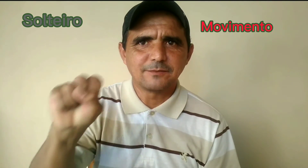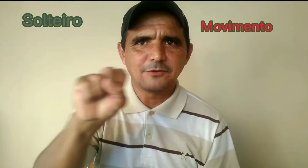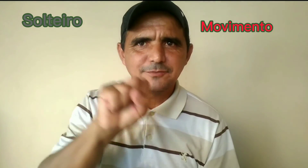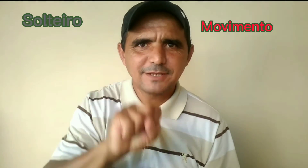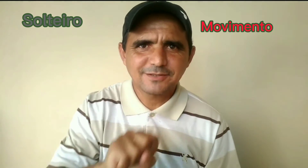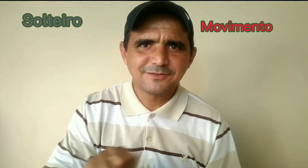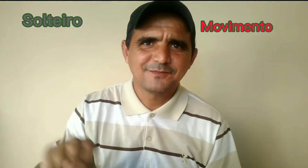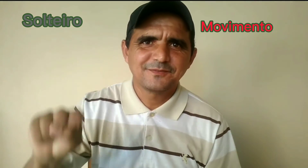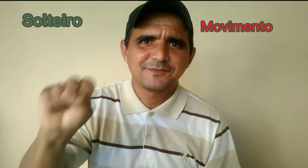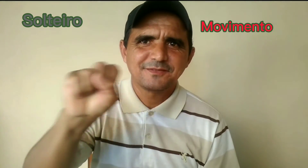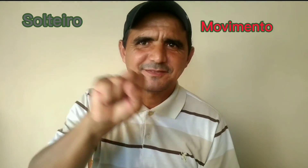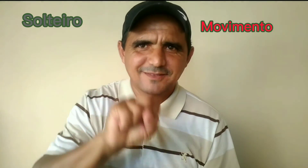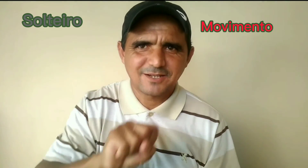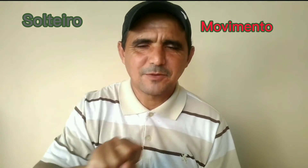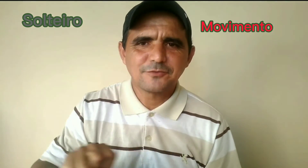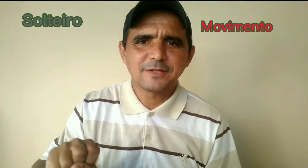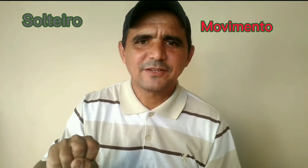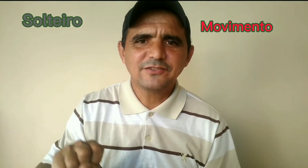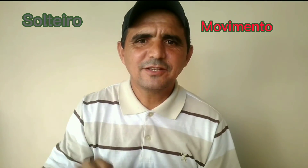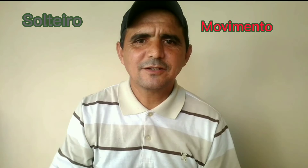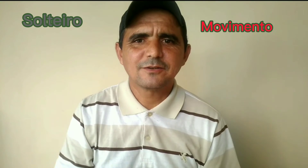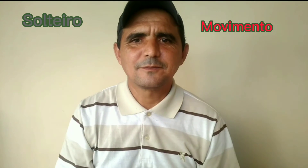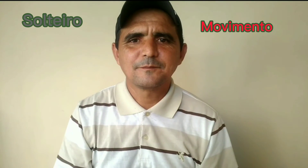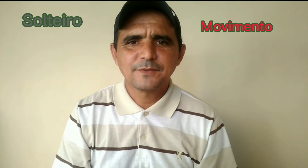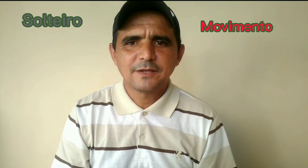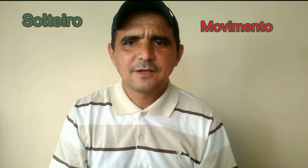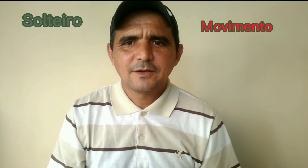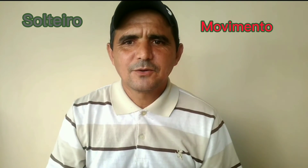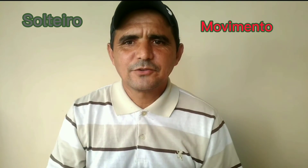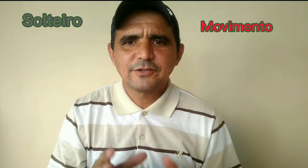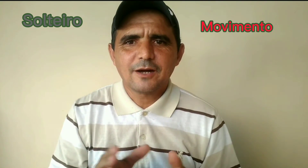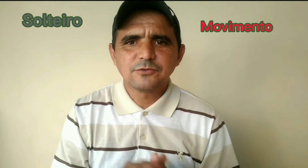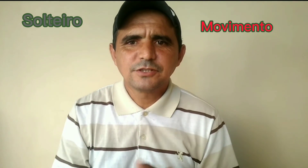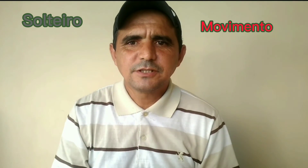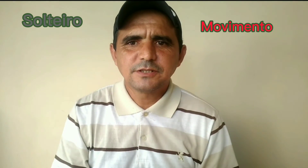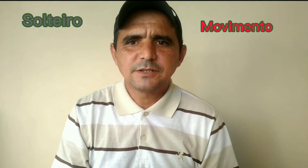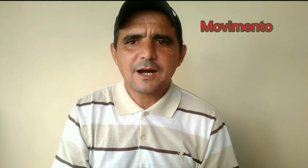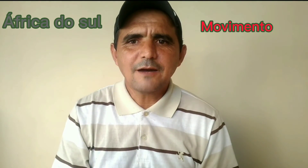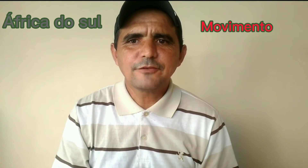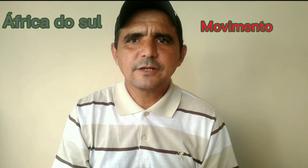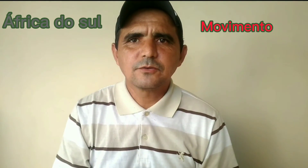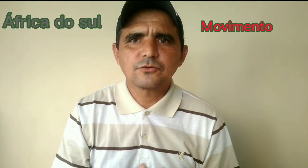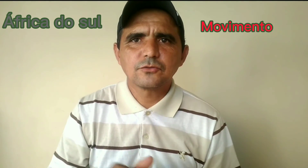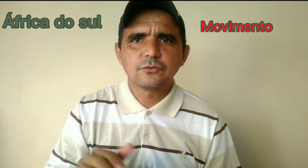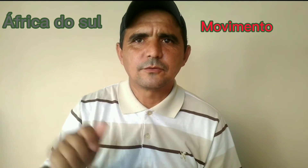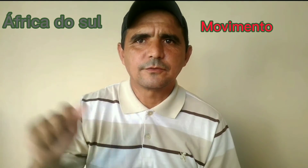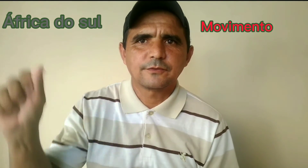tem um movimento, que é o movimento em círculo. O sinal de África do Sul,